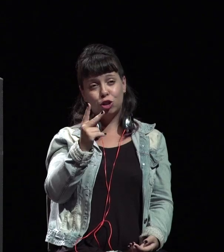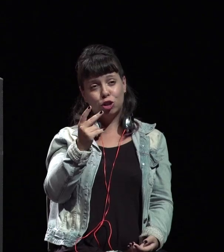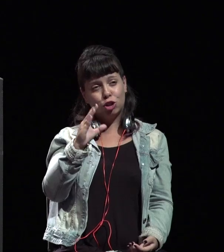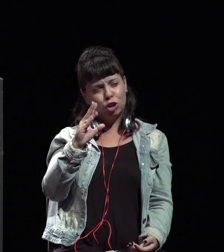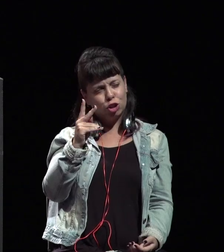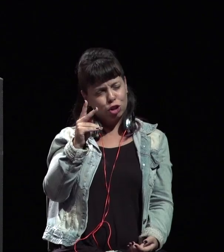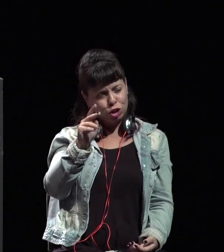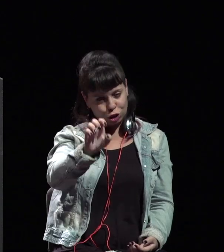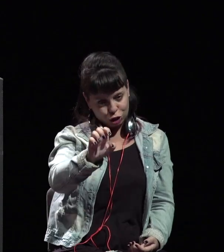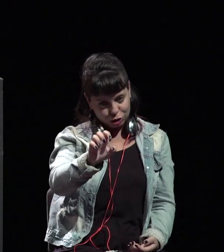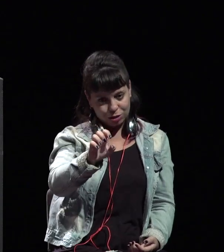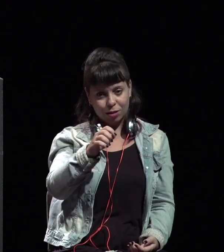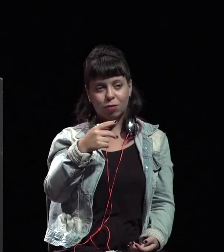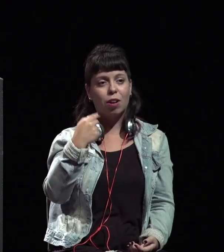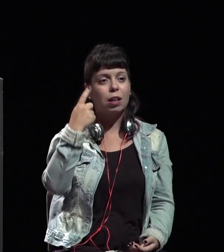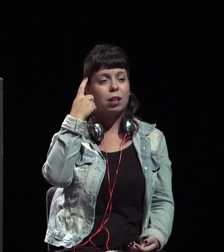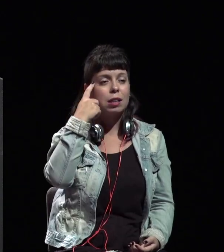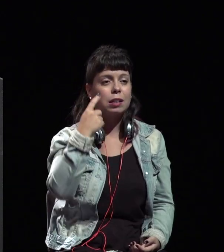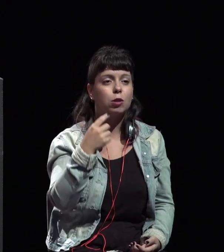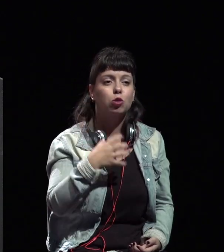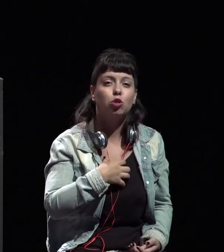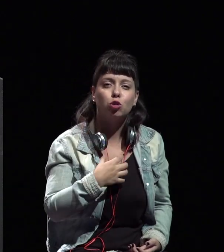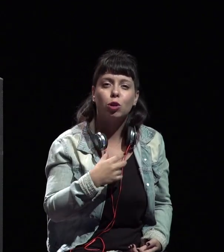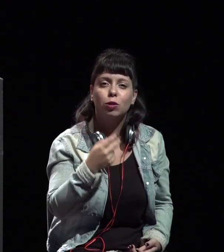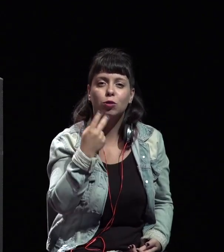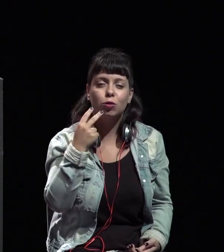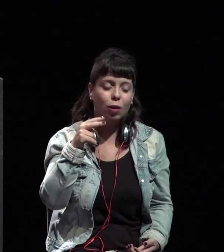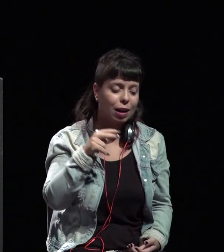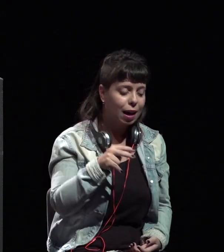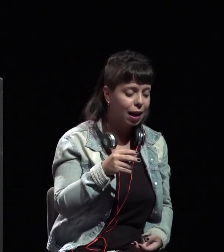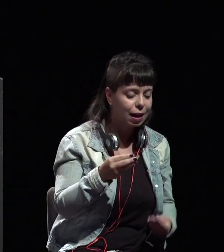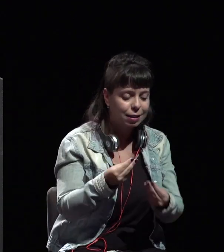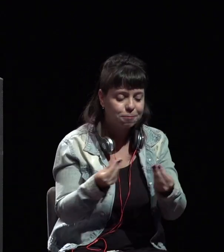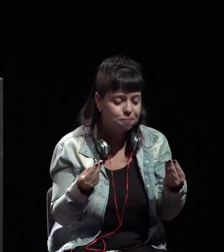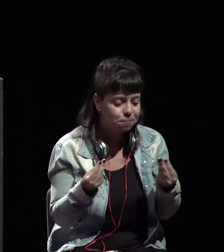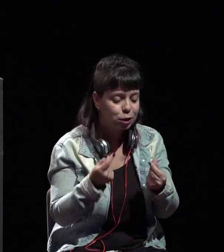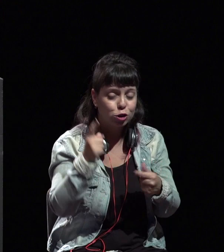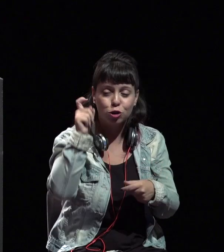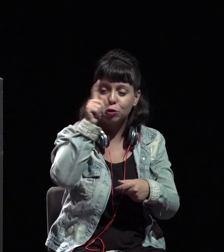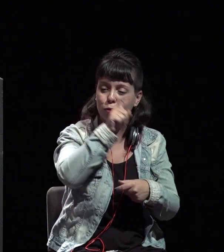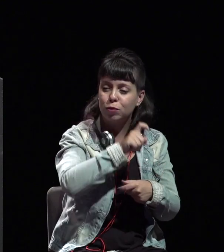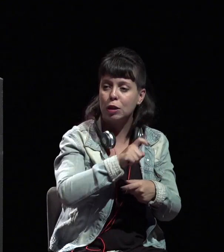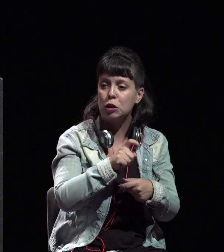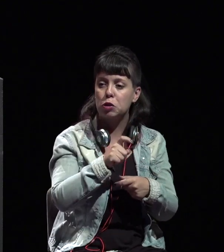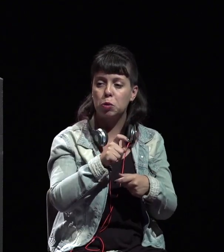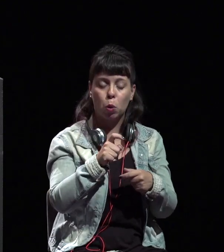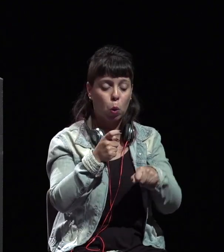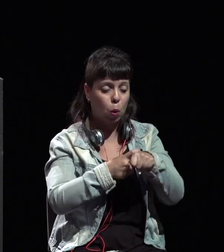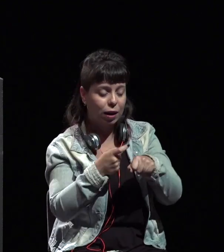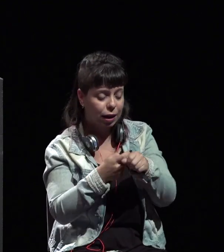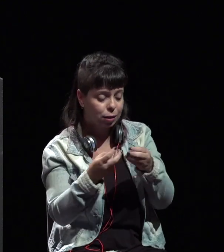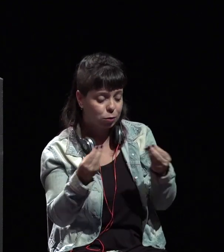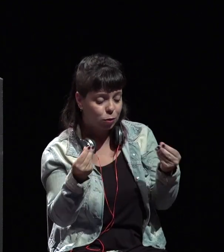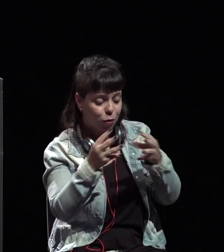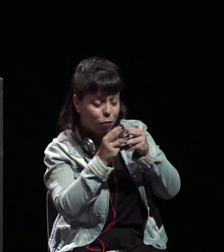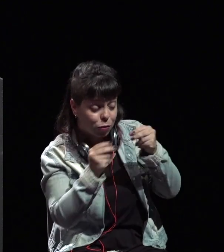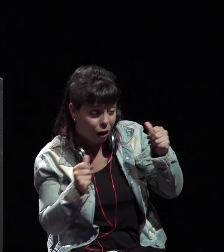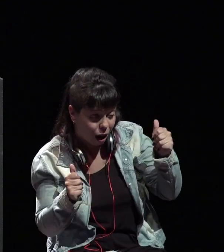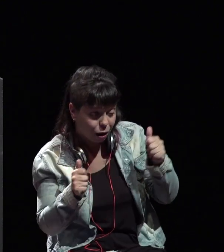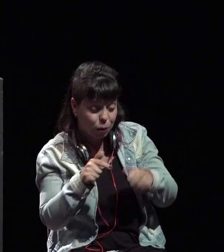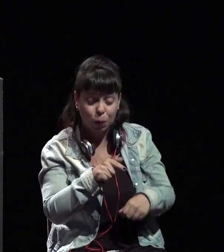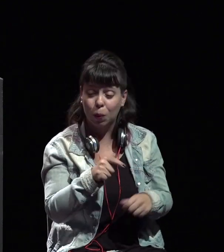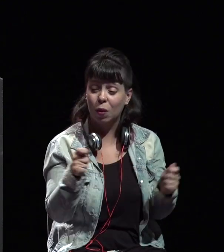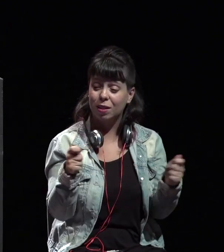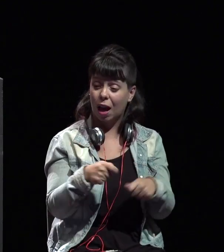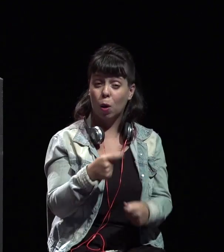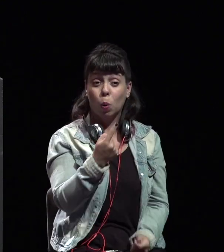simultaneamente nebulosas e teimosas ou obstinadas, sensualmente concretas e vagas, né, não é, evidentemente, o único necessário